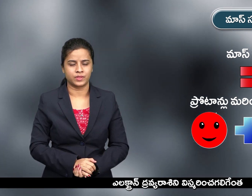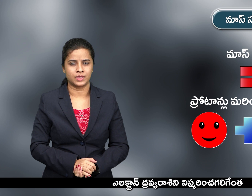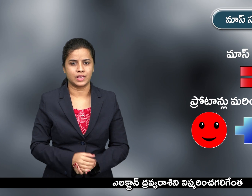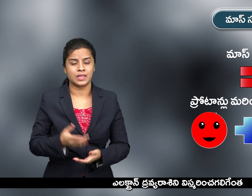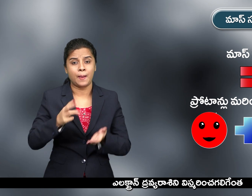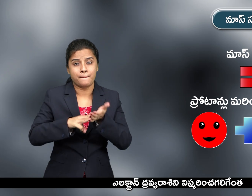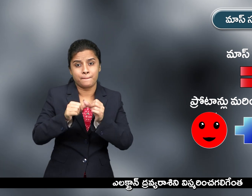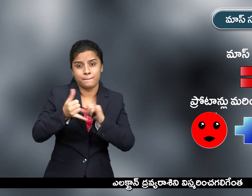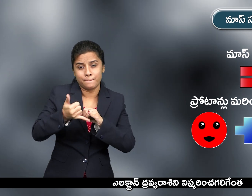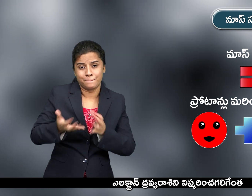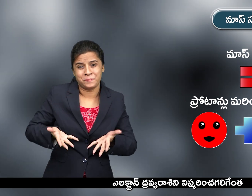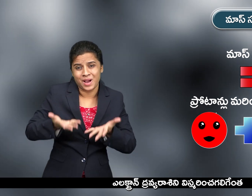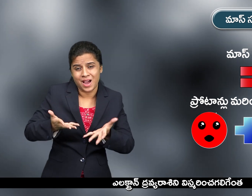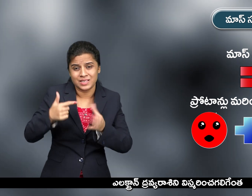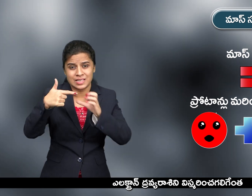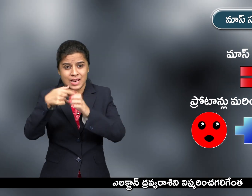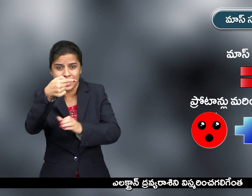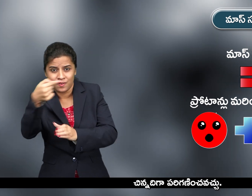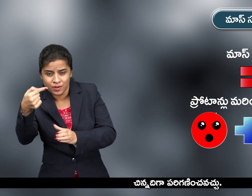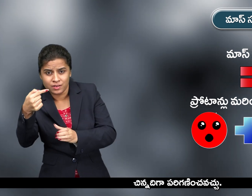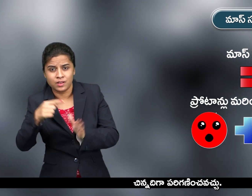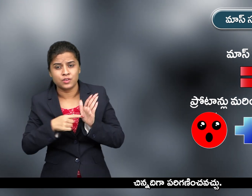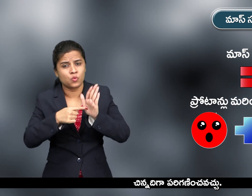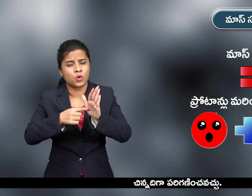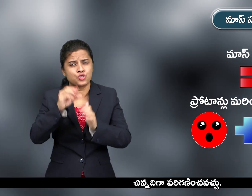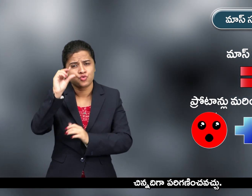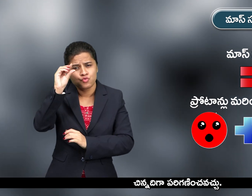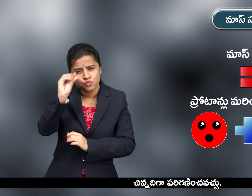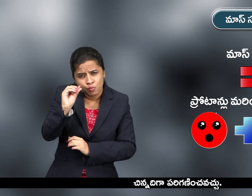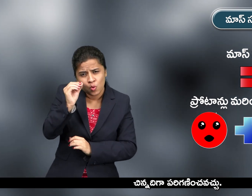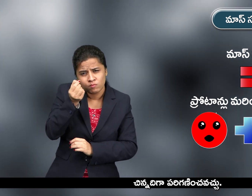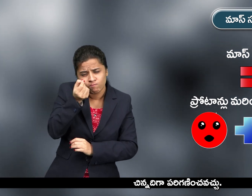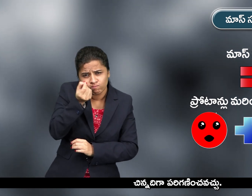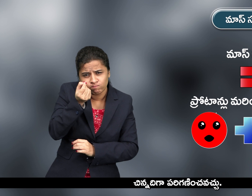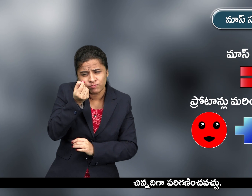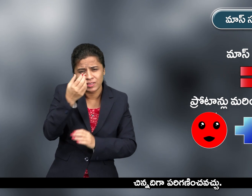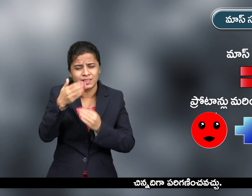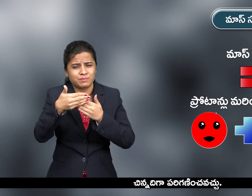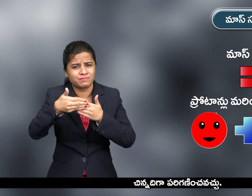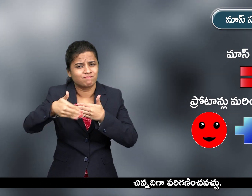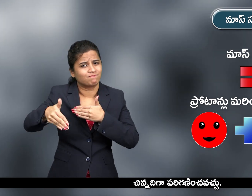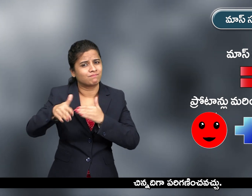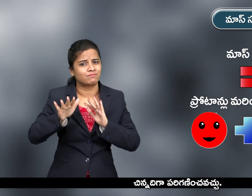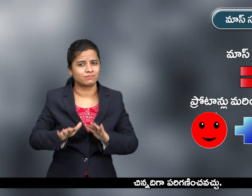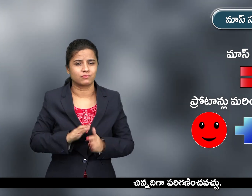ఎలక్ట్రాన్ ద్రవ్యరాశిని విస్మరించగలిగేంత చిన్నదిగా పరిగణించవచ్చు.